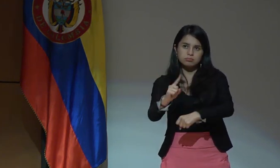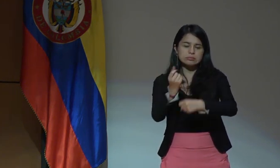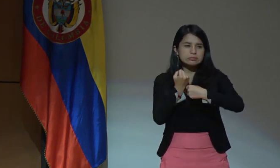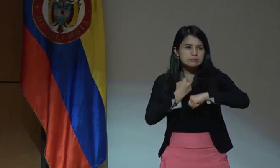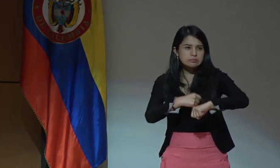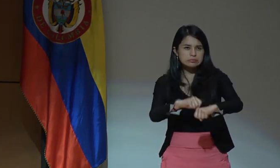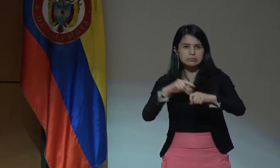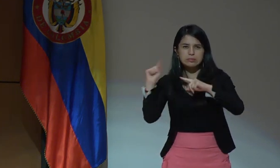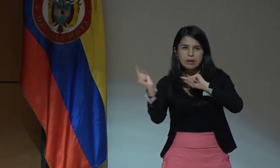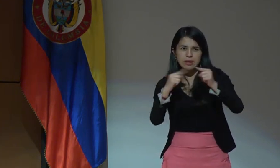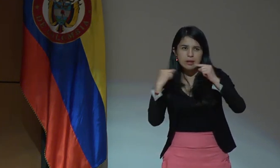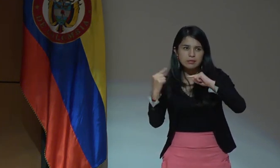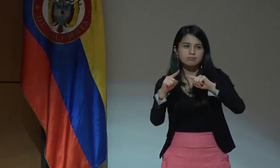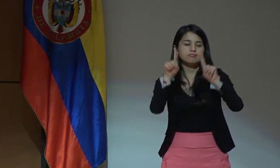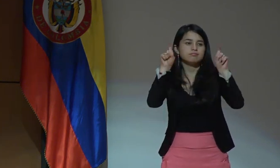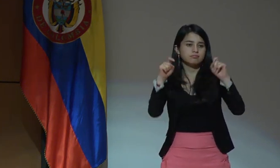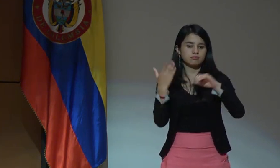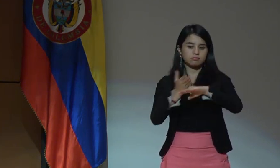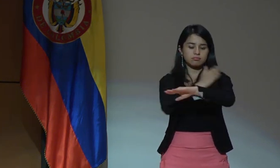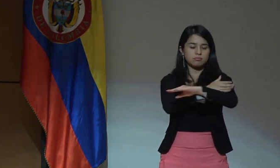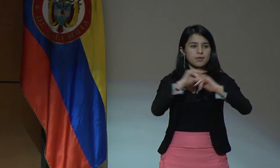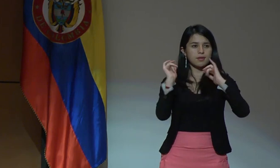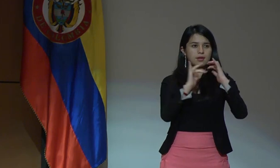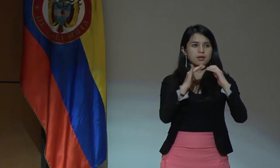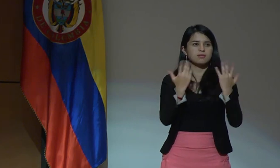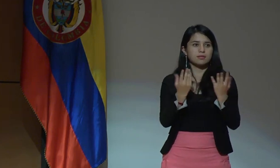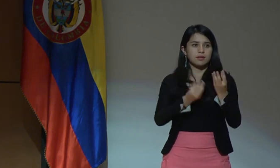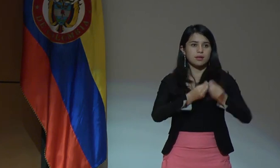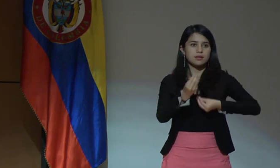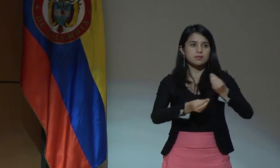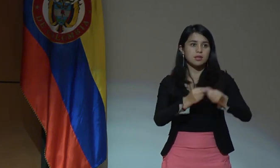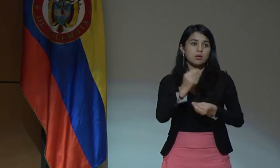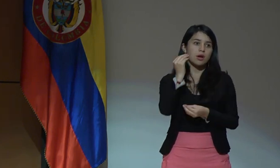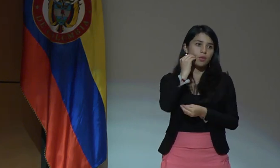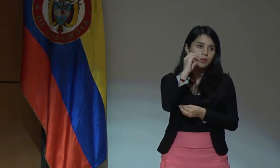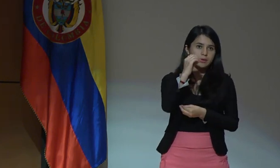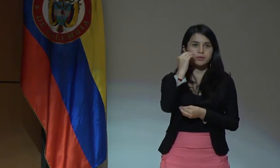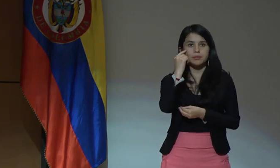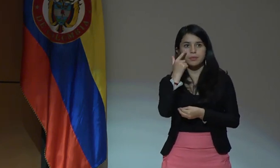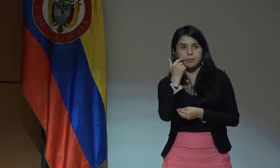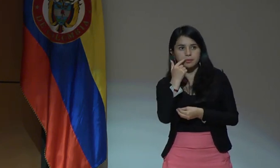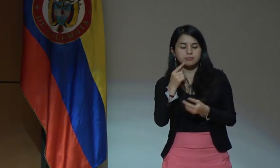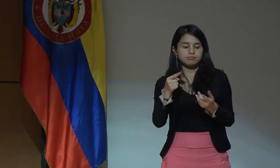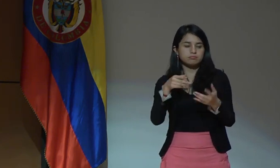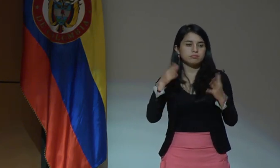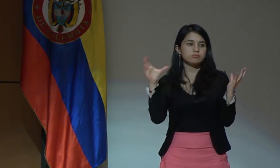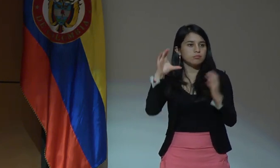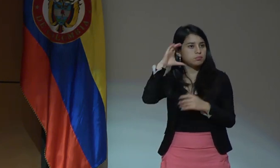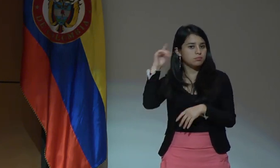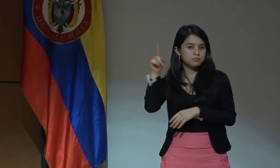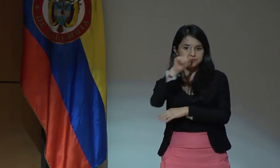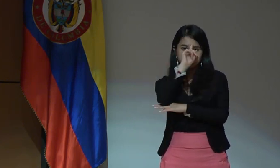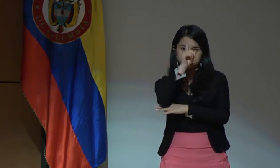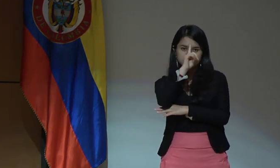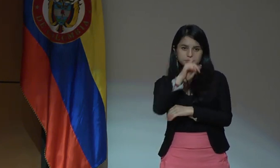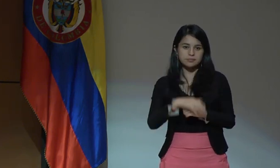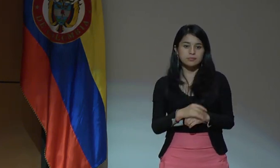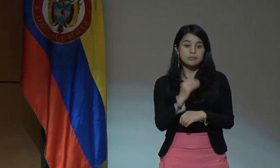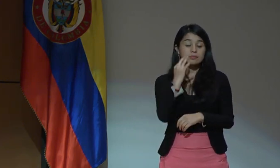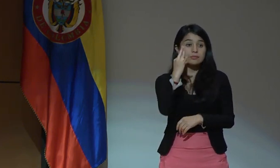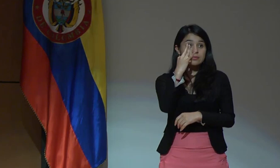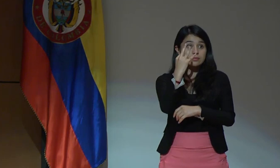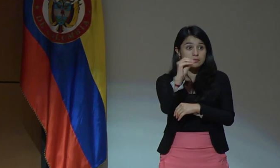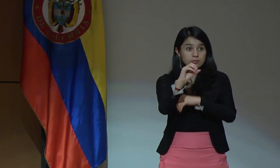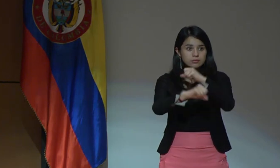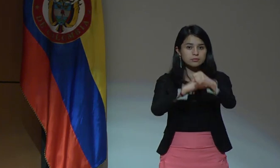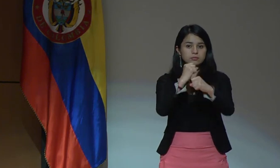hablar de la guerra, de lo que habían hecho los papis y los abuelitos en Alemania. 3 décadas, y